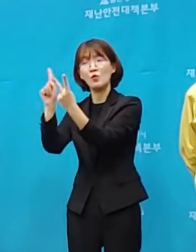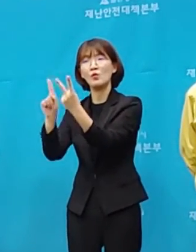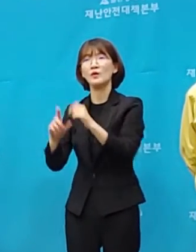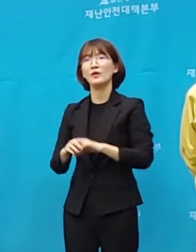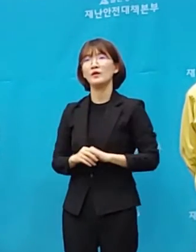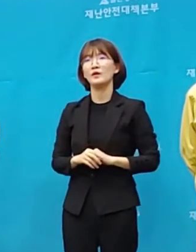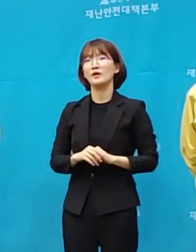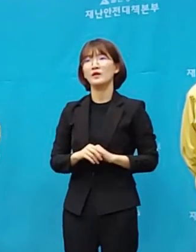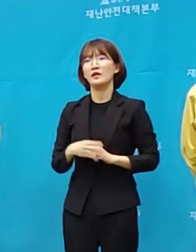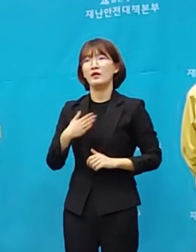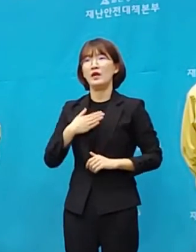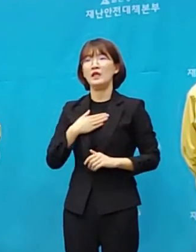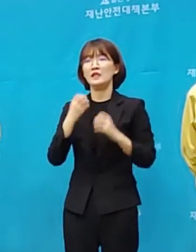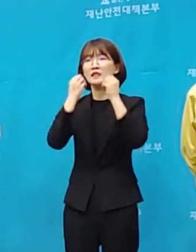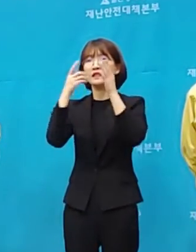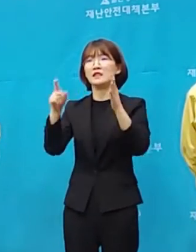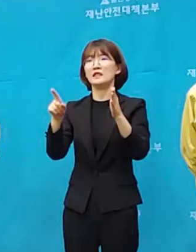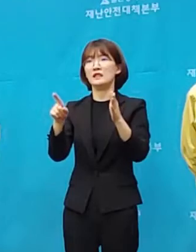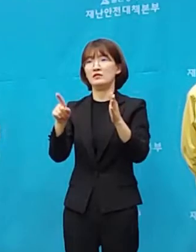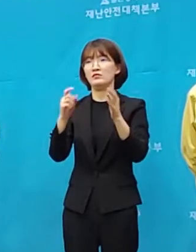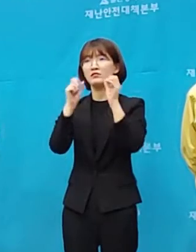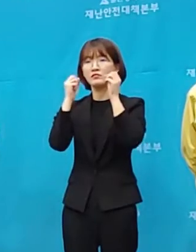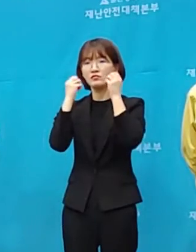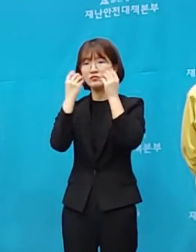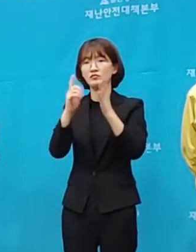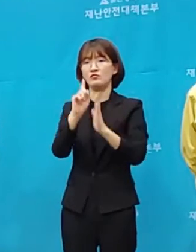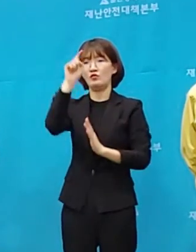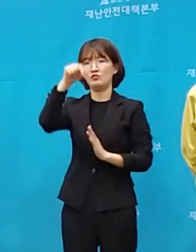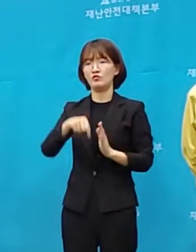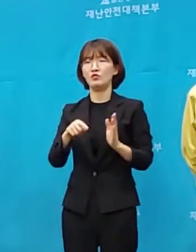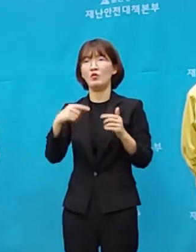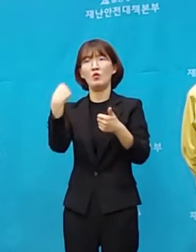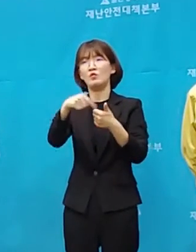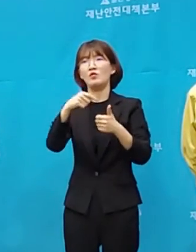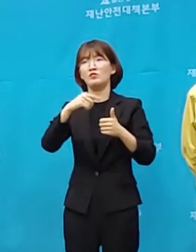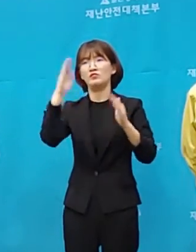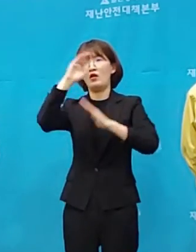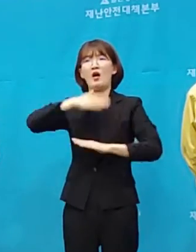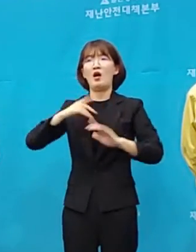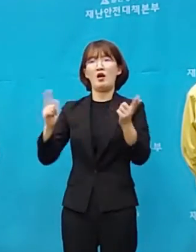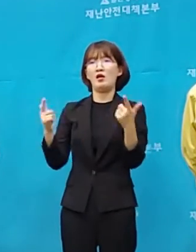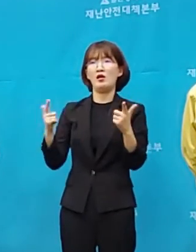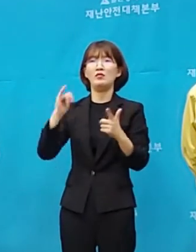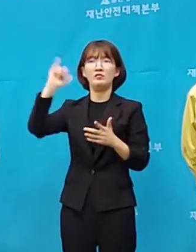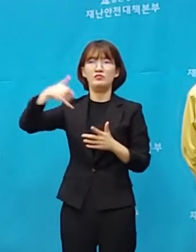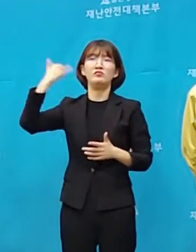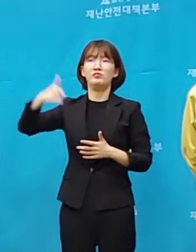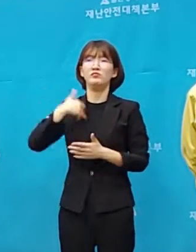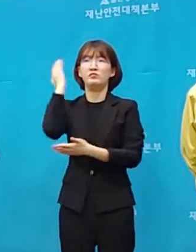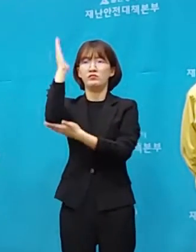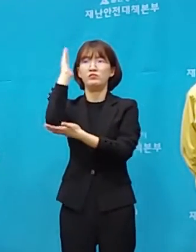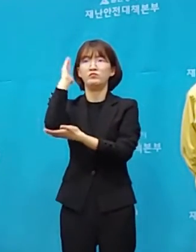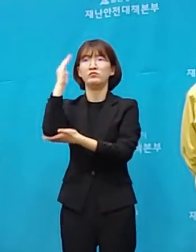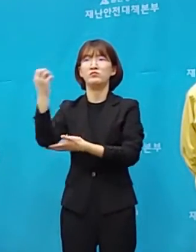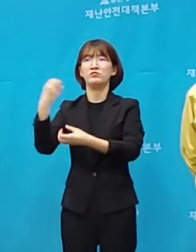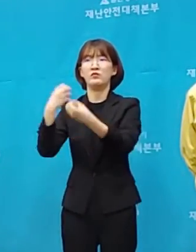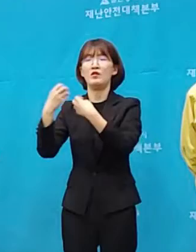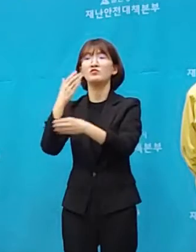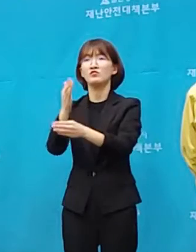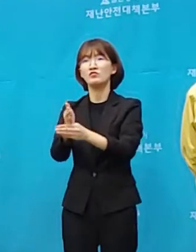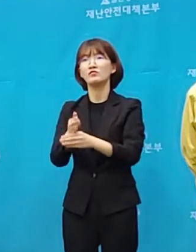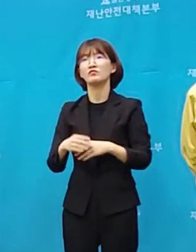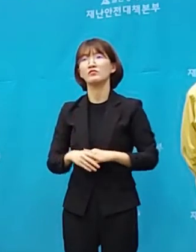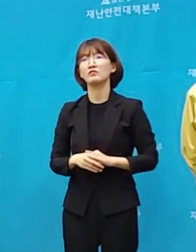이분들이 자기들은 신천지 교육생이 아니다라고 저희들한테 통화를 하면서 계속 말씀을 하고 계시는